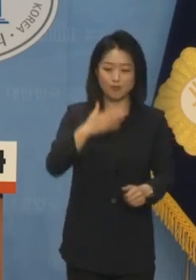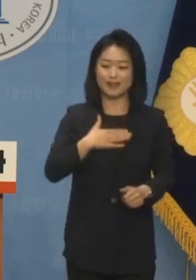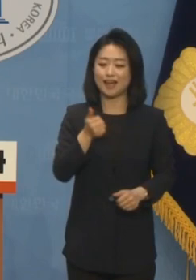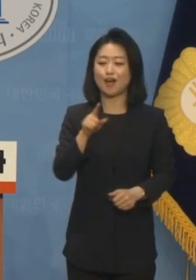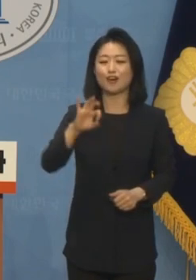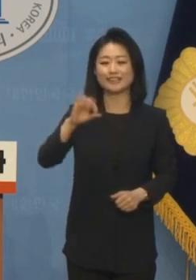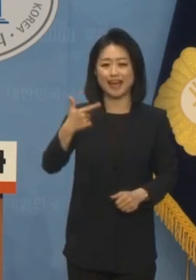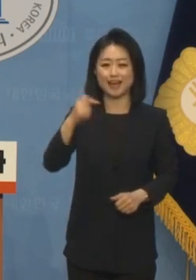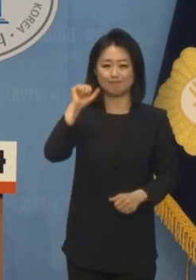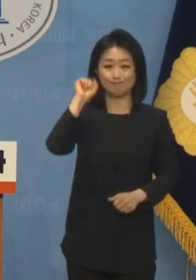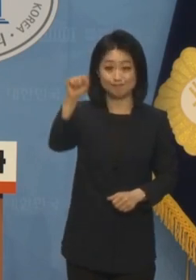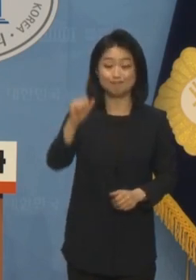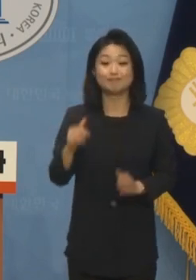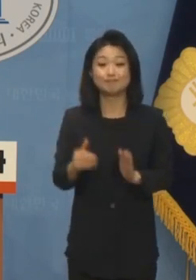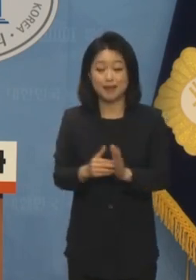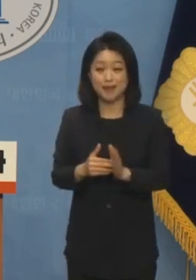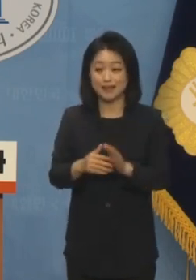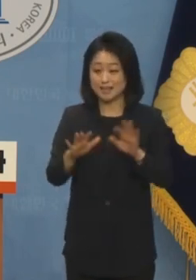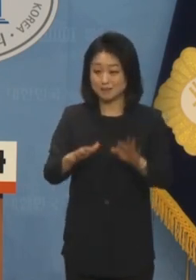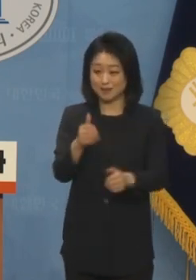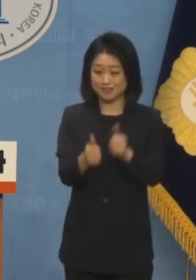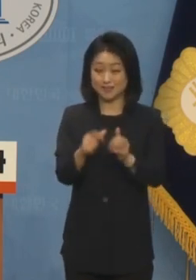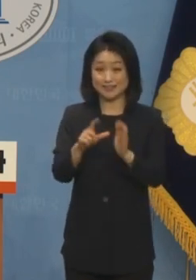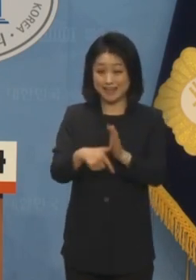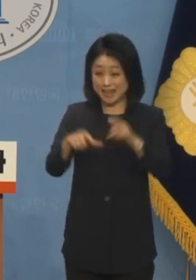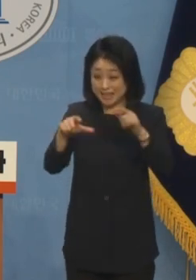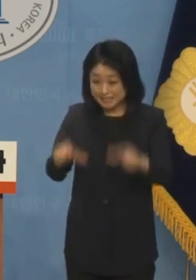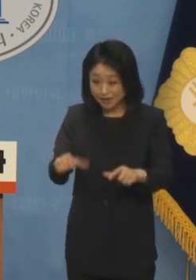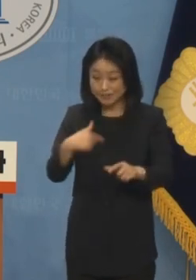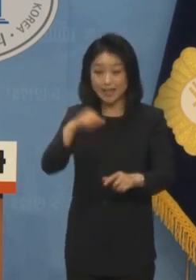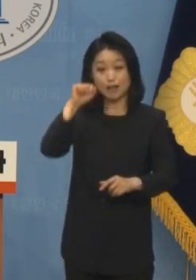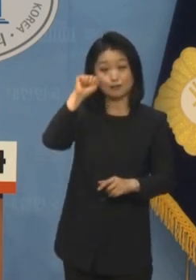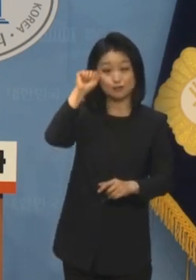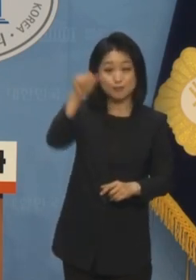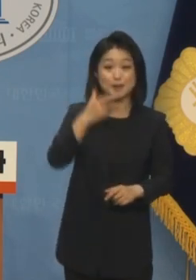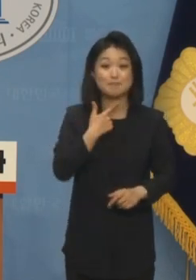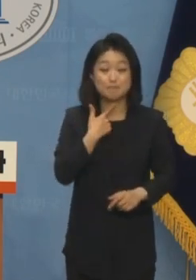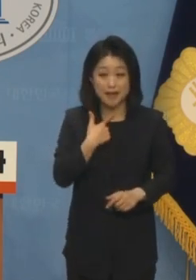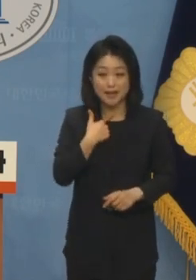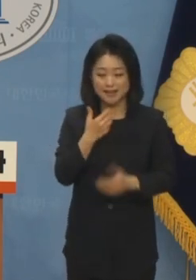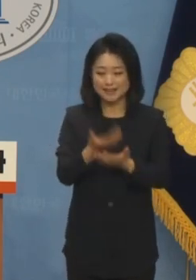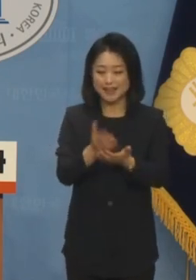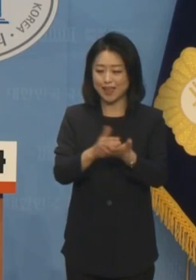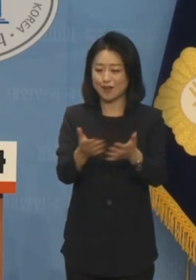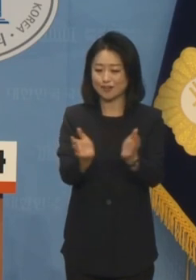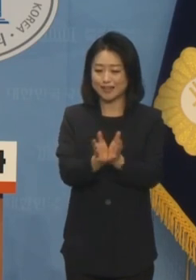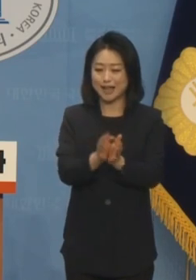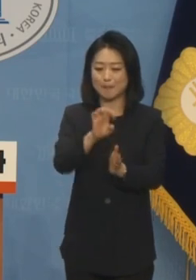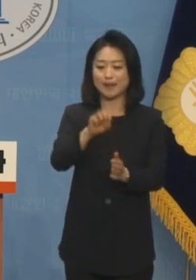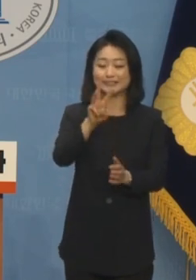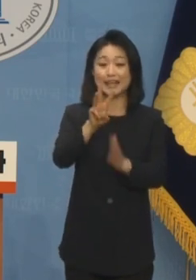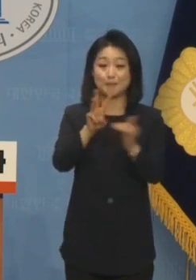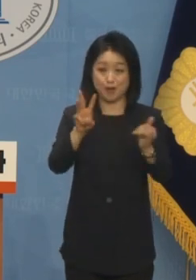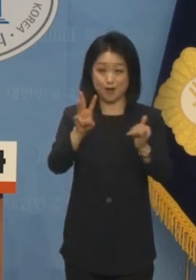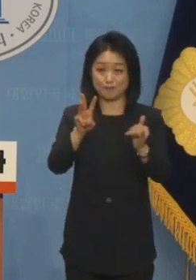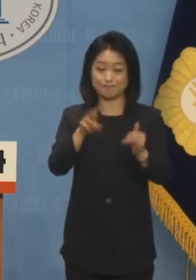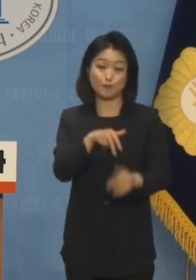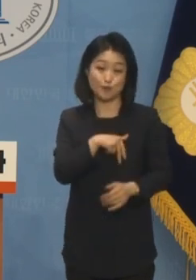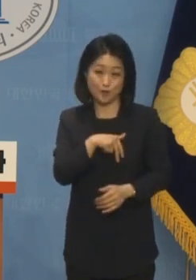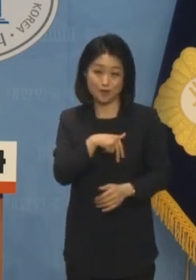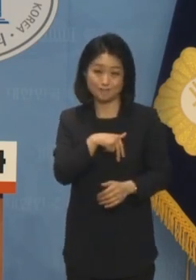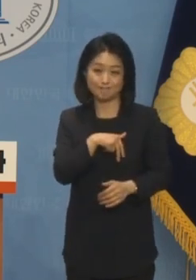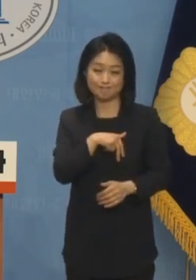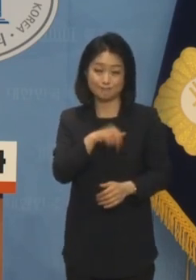허은하도 그랬습니다. 이번 총선의 지역구 선거에 출마한 저희 개혁신당 43명의 후보들이